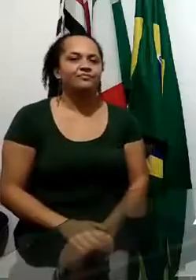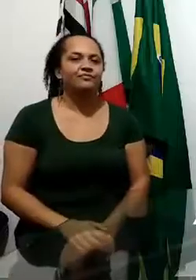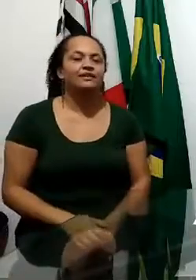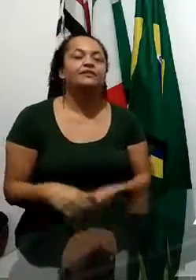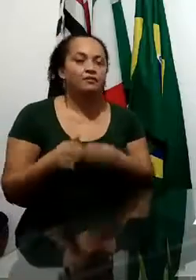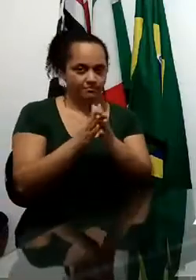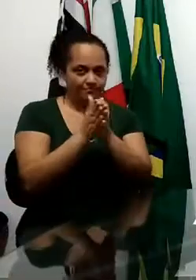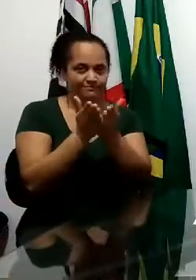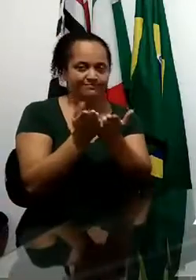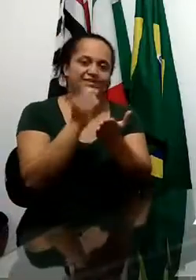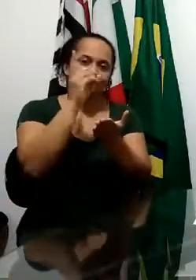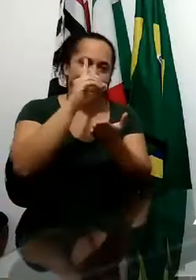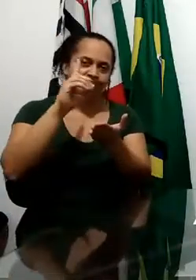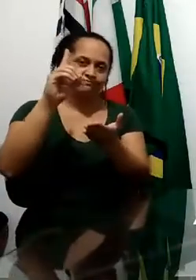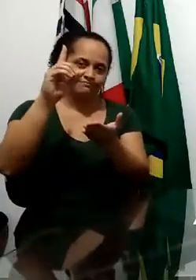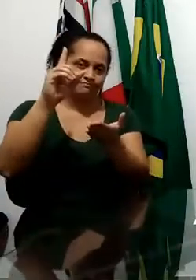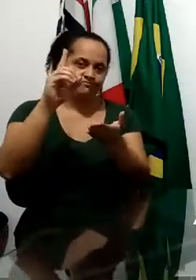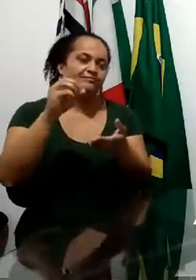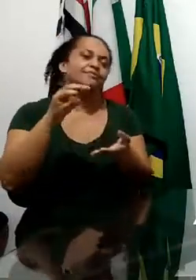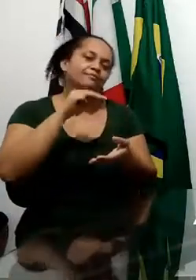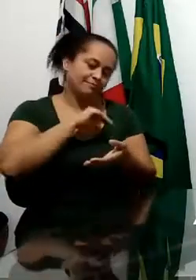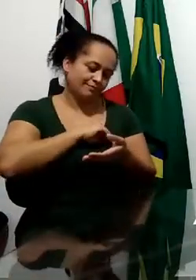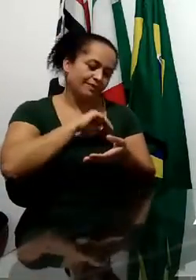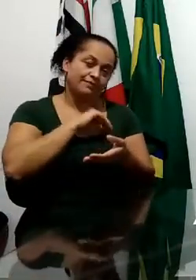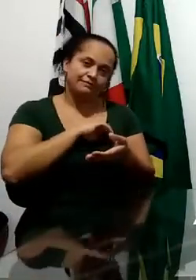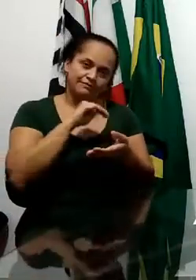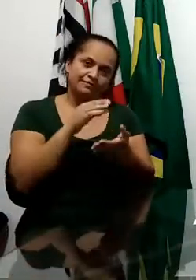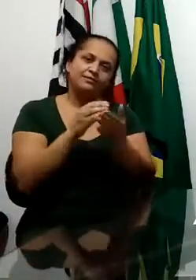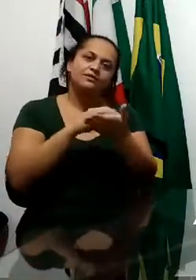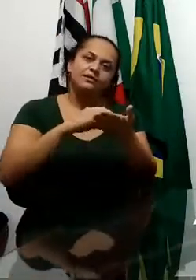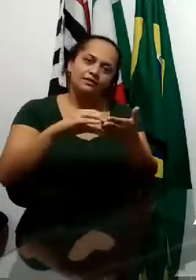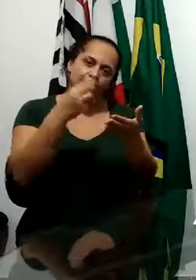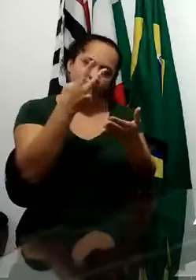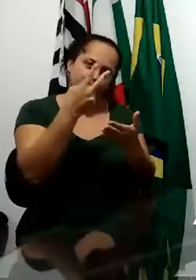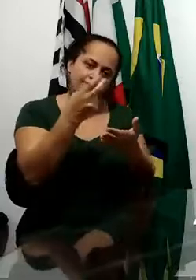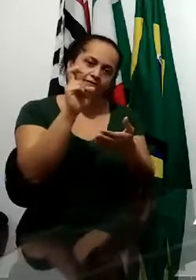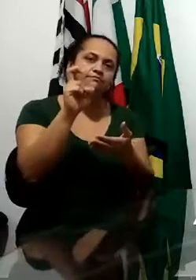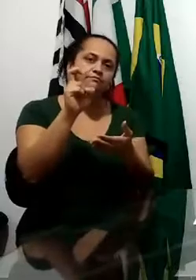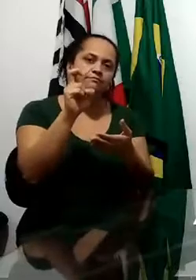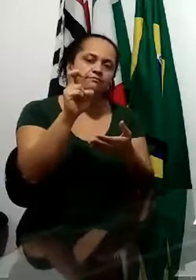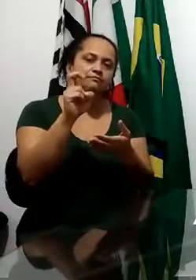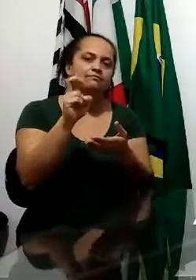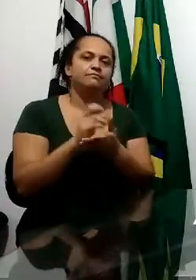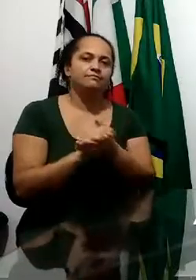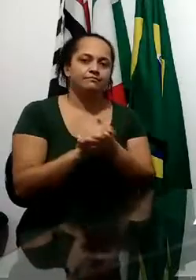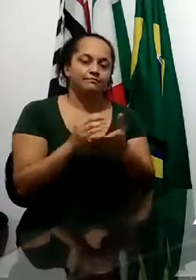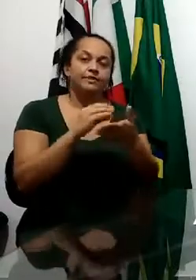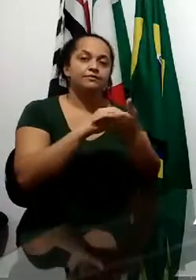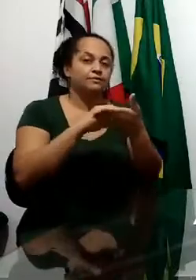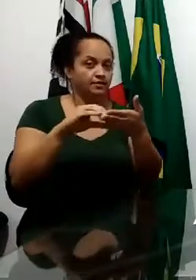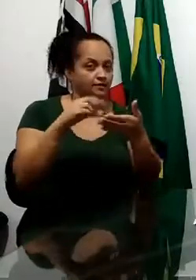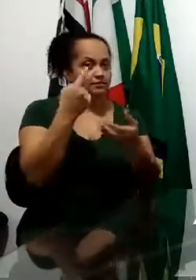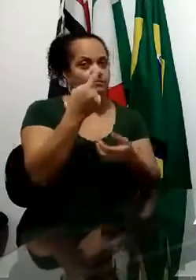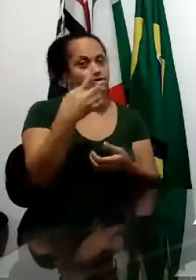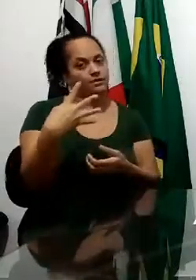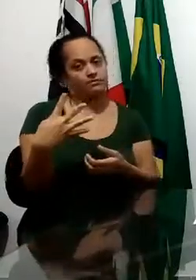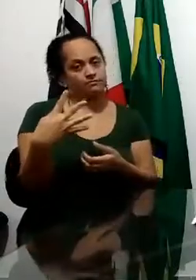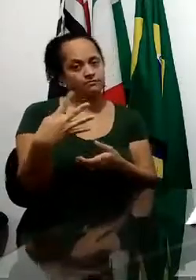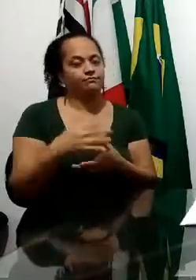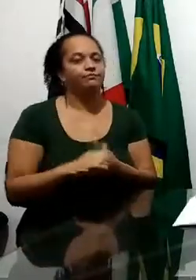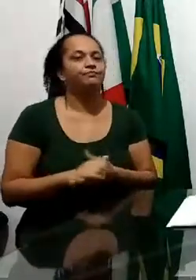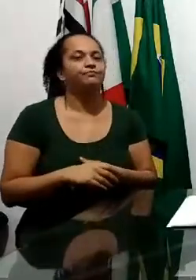parábola, que se encontra no livro de Mateus, capítulo 25, a partir do versículo